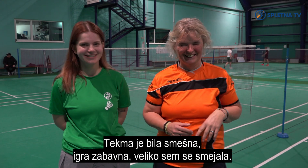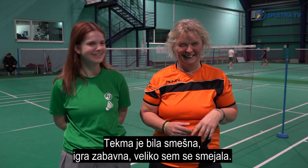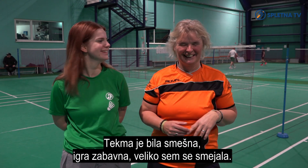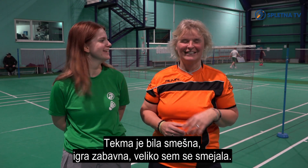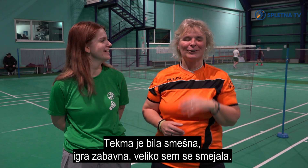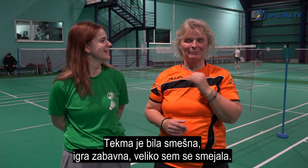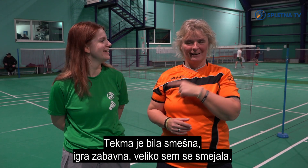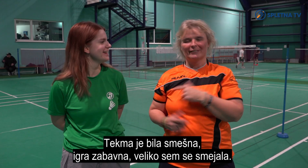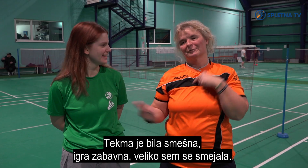smejala.